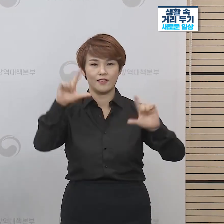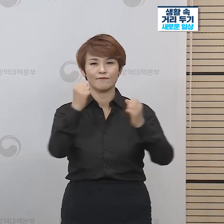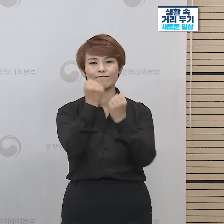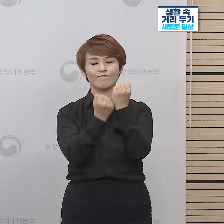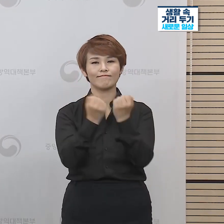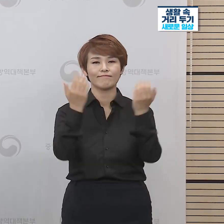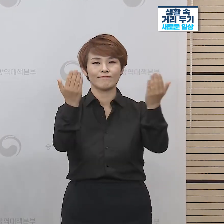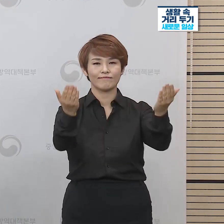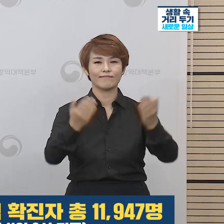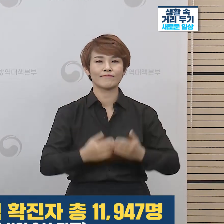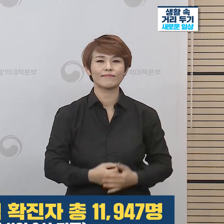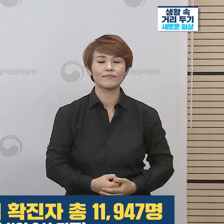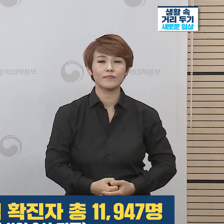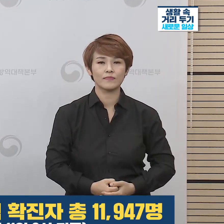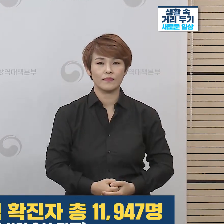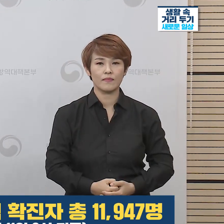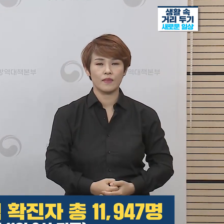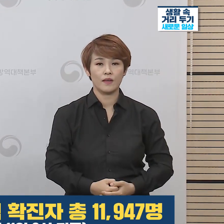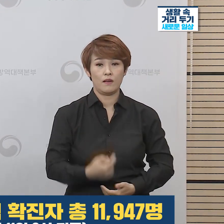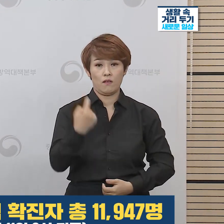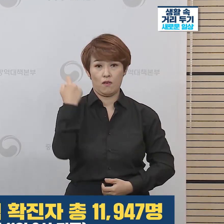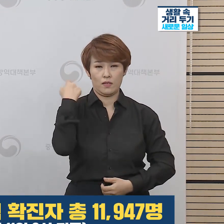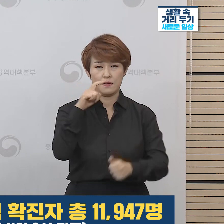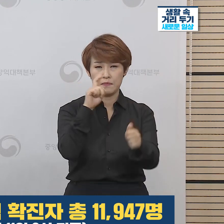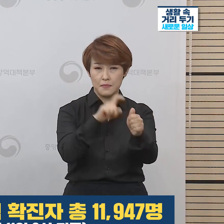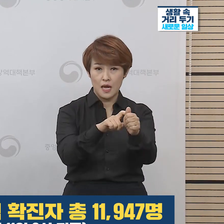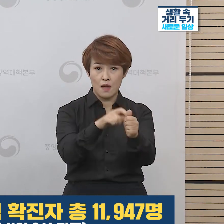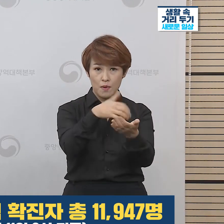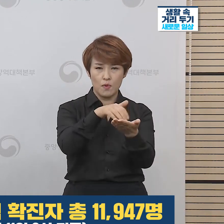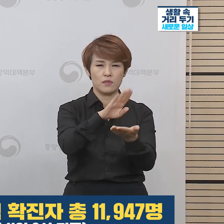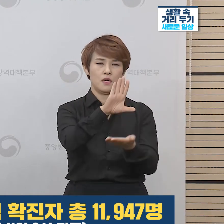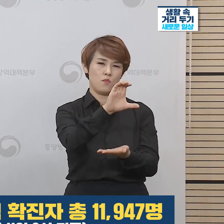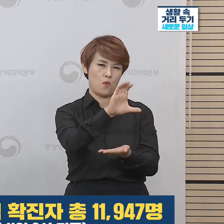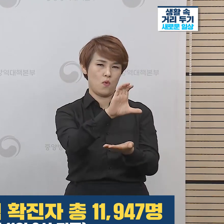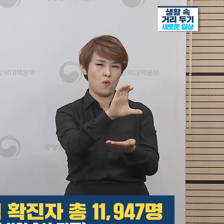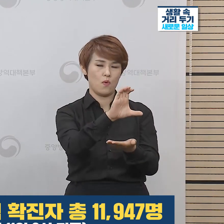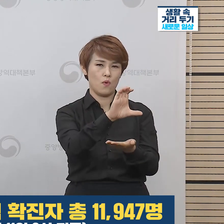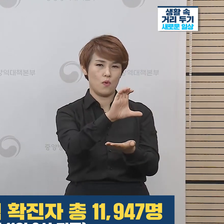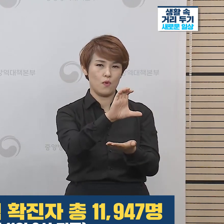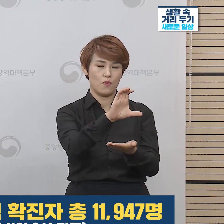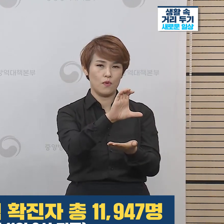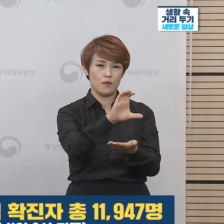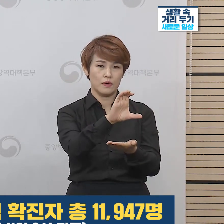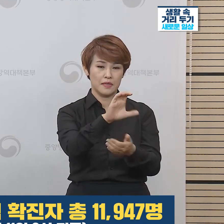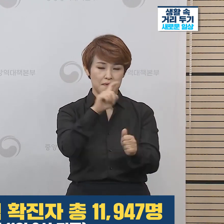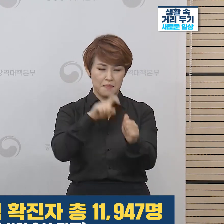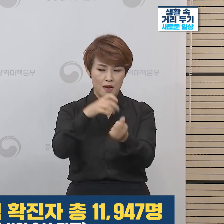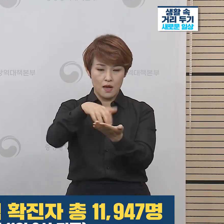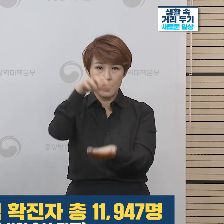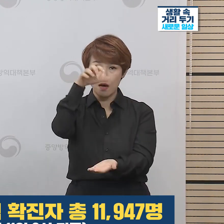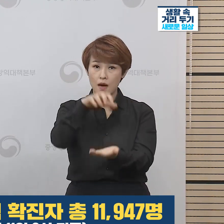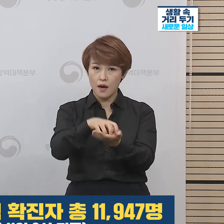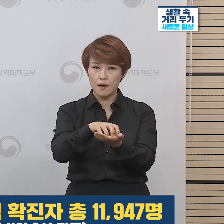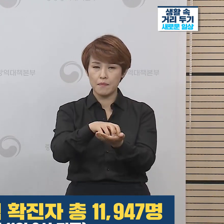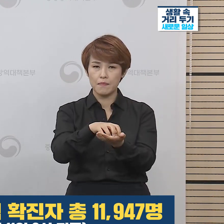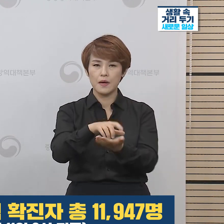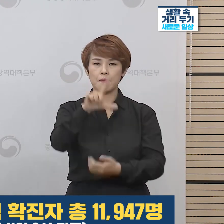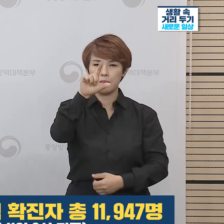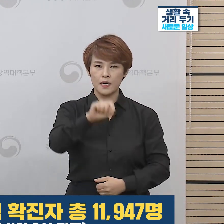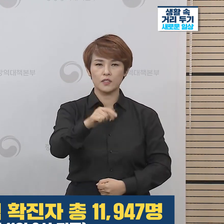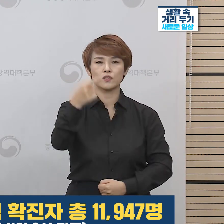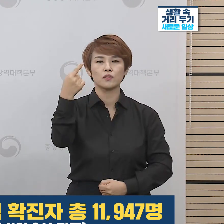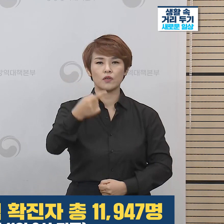말씀드리겠습니다 신규 확 친자가 45명 발생해 서 총 누적 홧팅 자수는